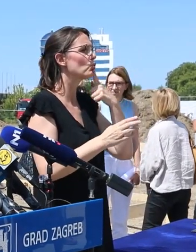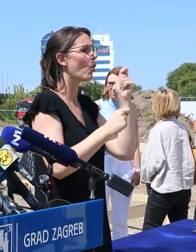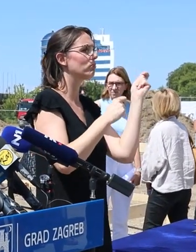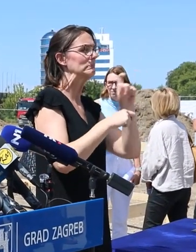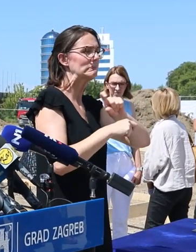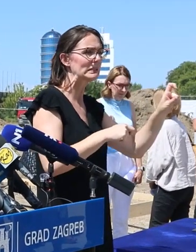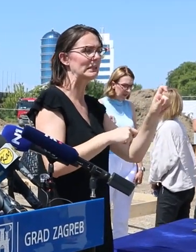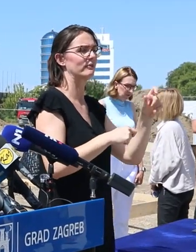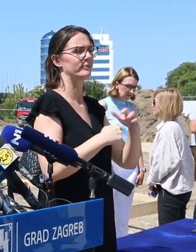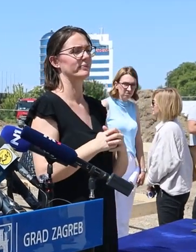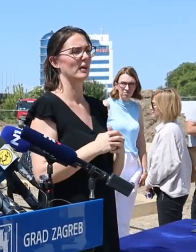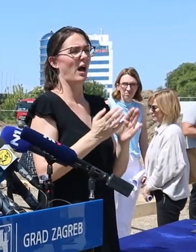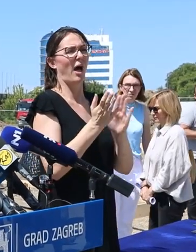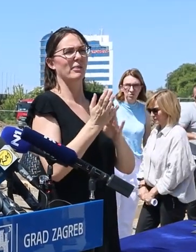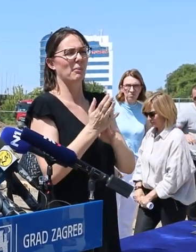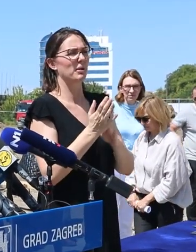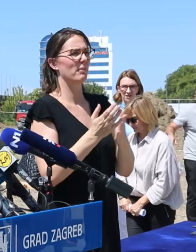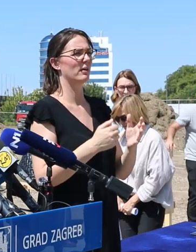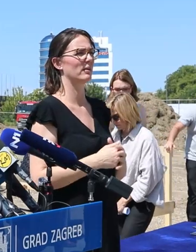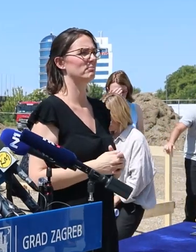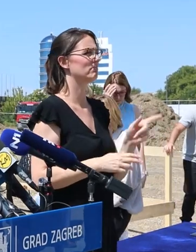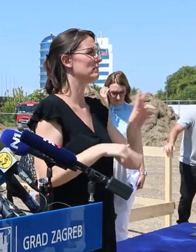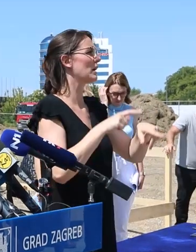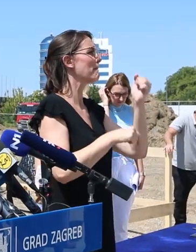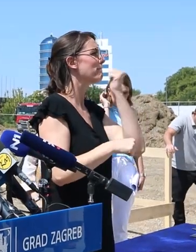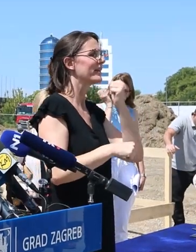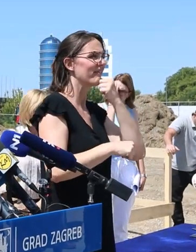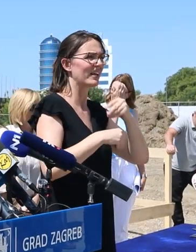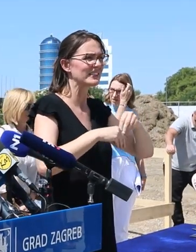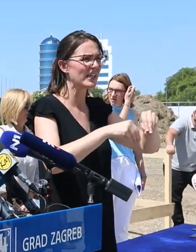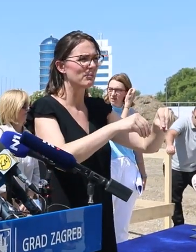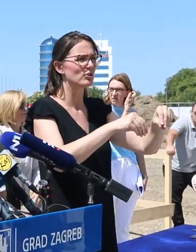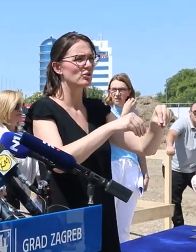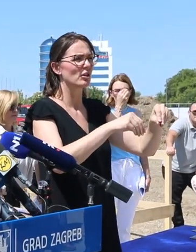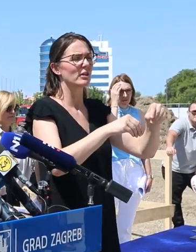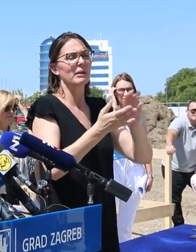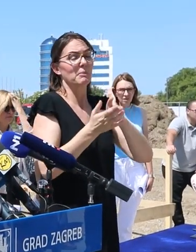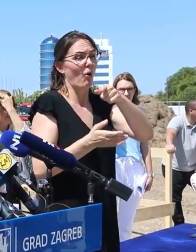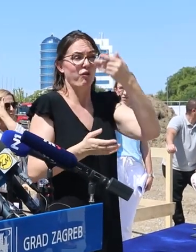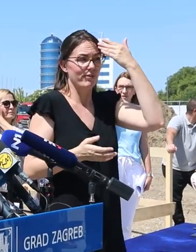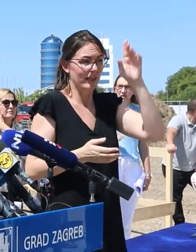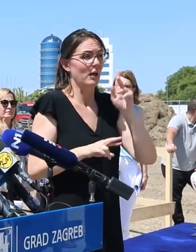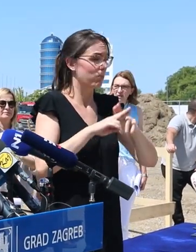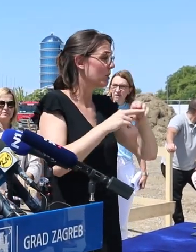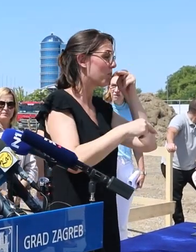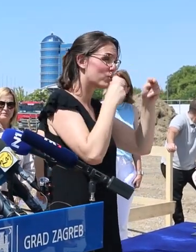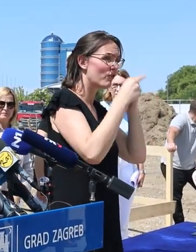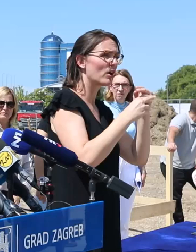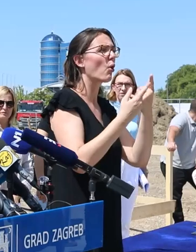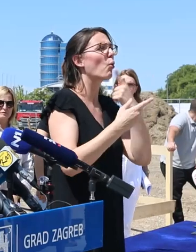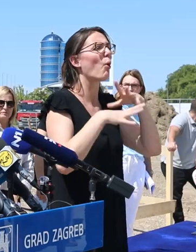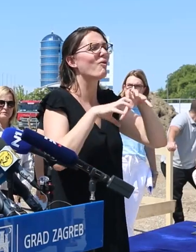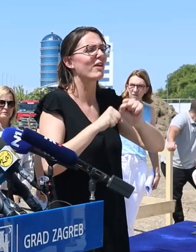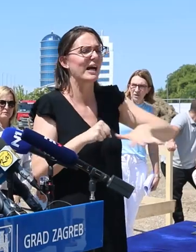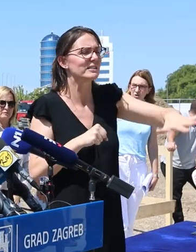tog ilegalnog odlagališta. Međutim, kad je reč o nekim privatnim zemljištima, ne znam za ovaj konkretan slučaj, provjerit ću da li se radi o mješovitom